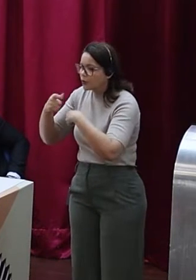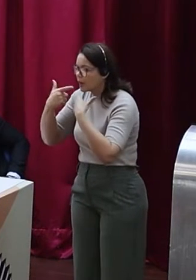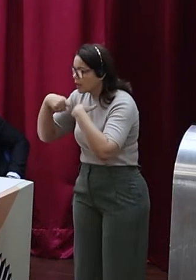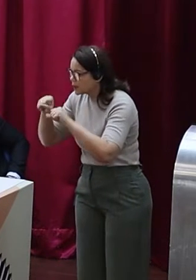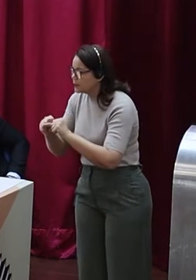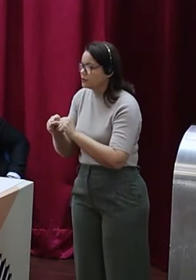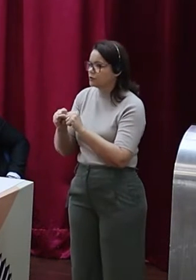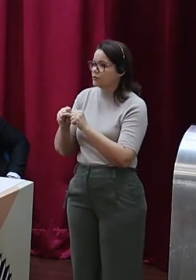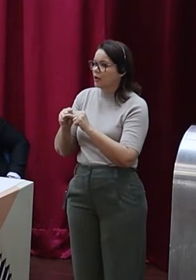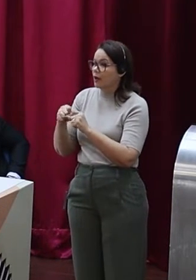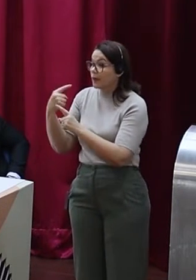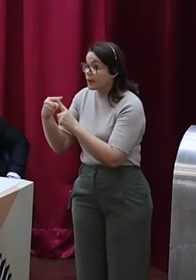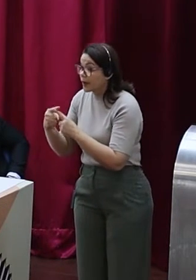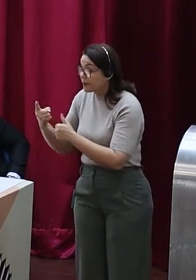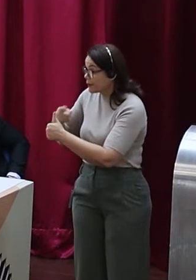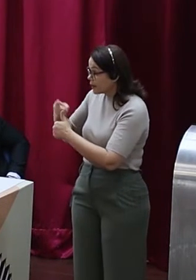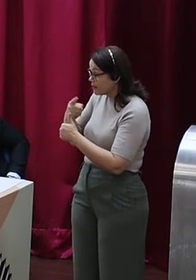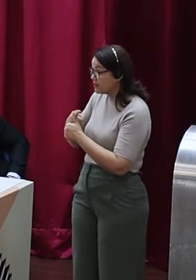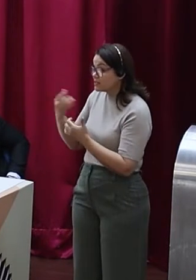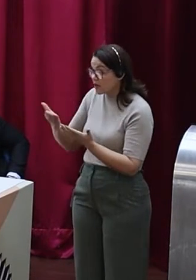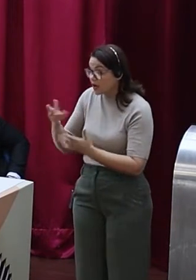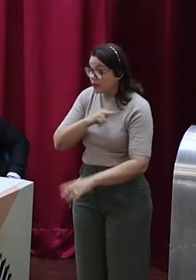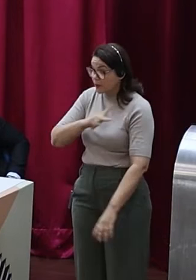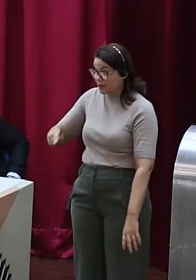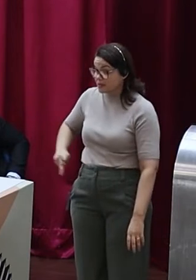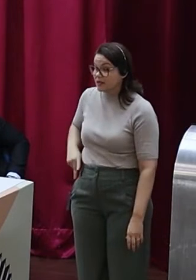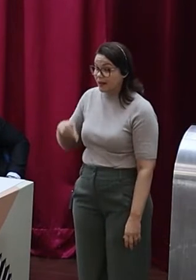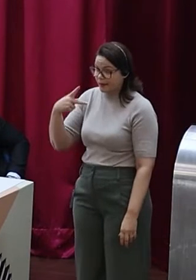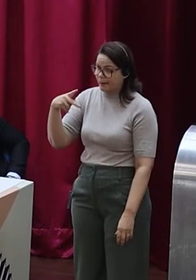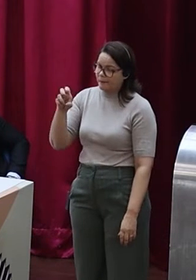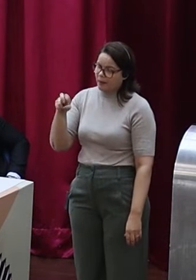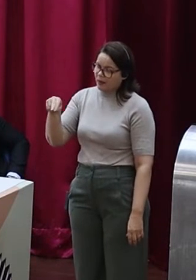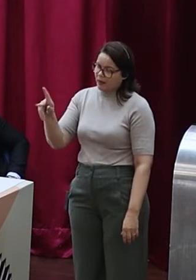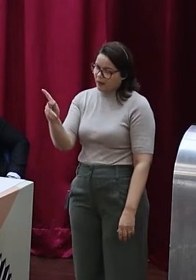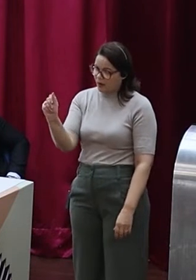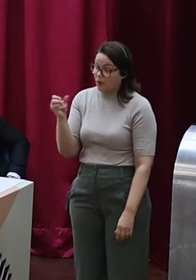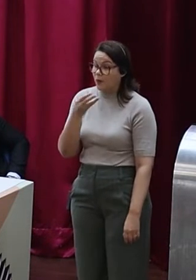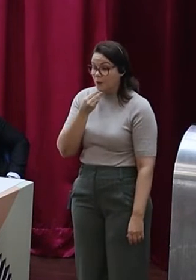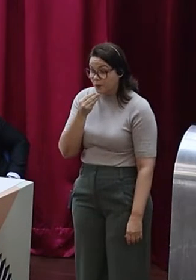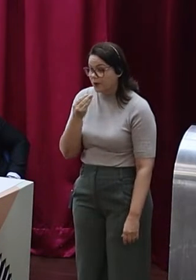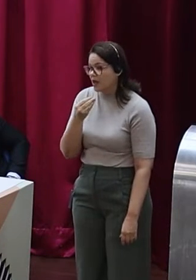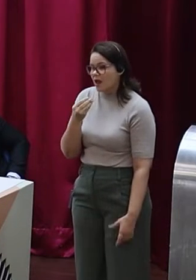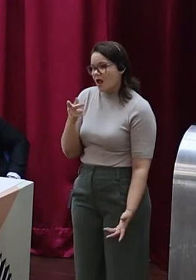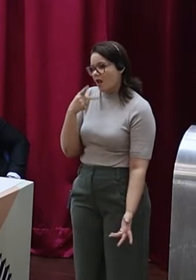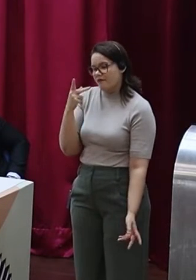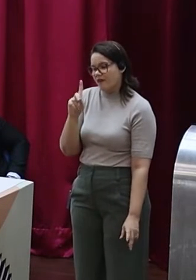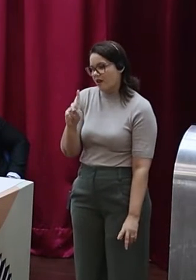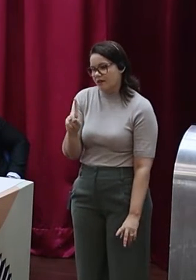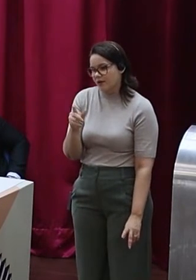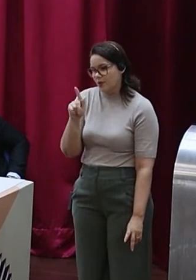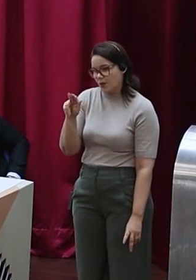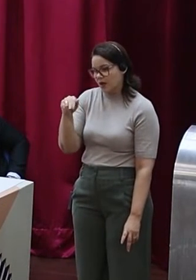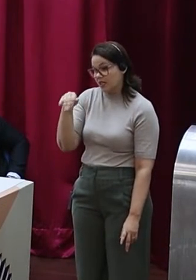que no habla guaraní ahora, el señor Peña. No quiere hablar, no es que no quiere aprender. Él no habla bien inglés, pero